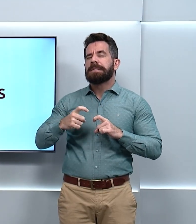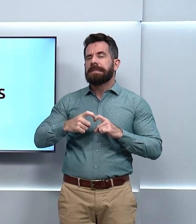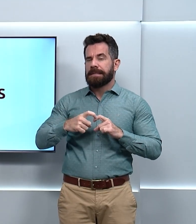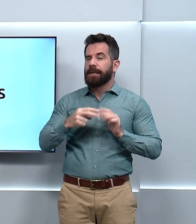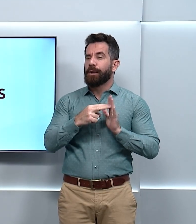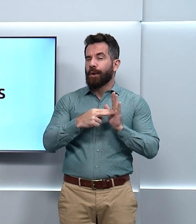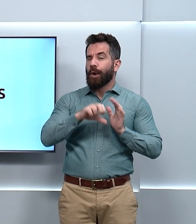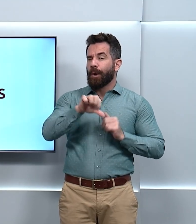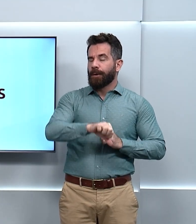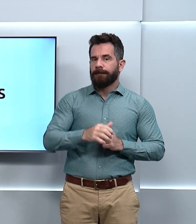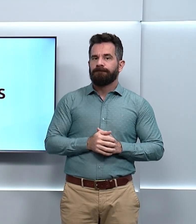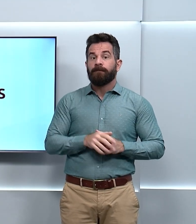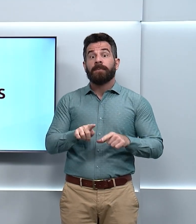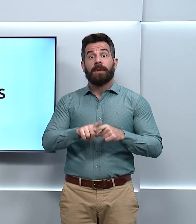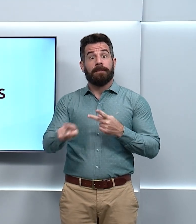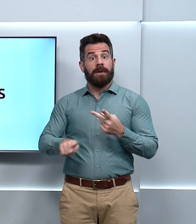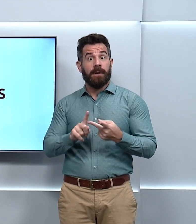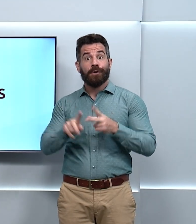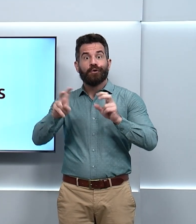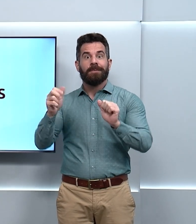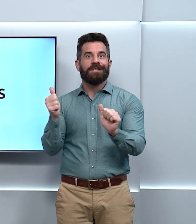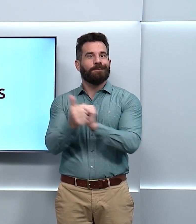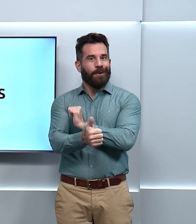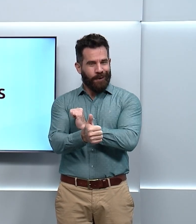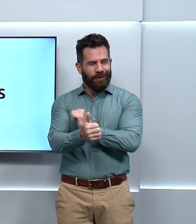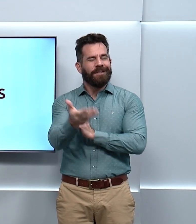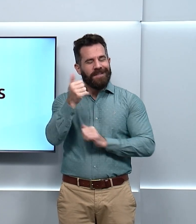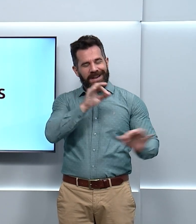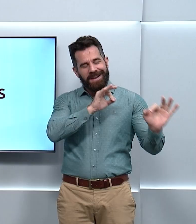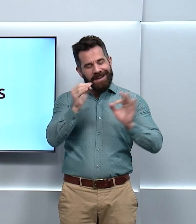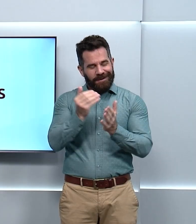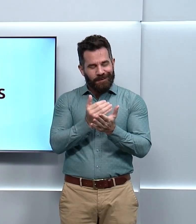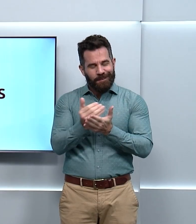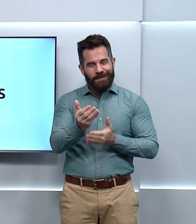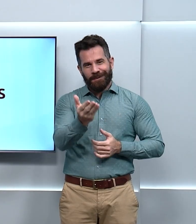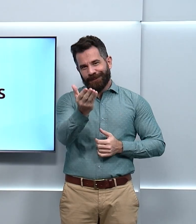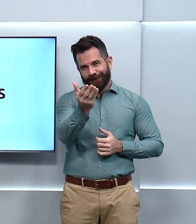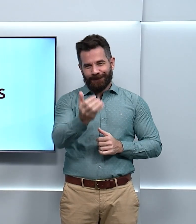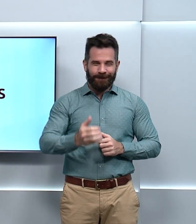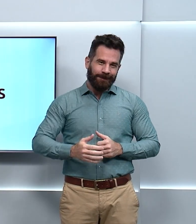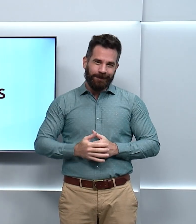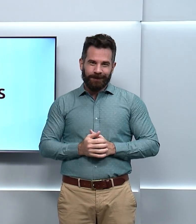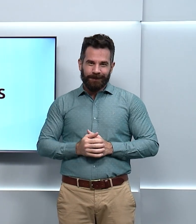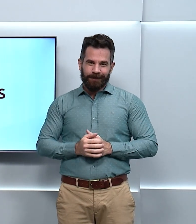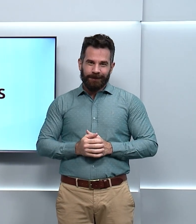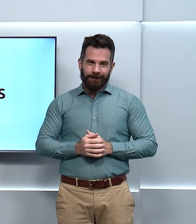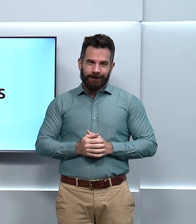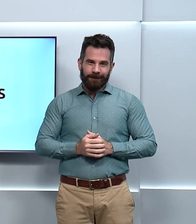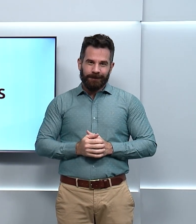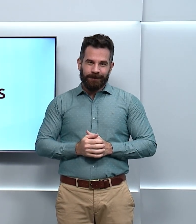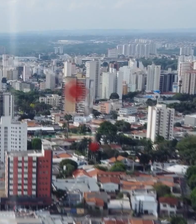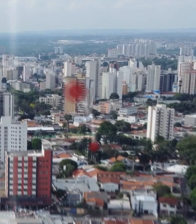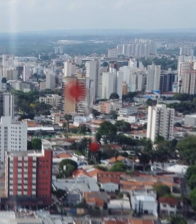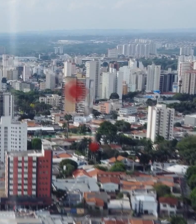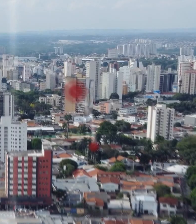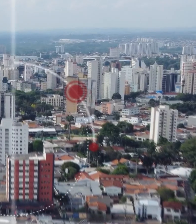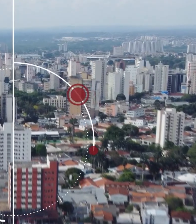temos atualizações sobre esporte. Vem com a gente, Conexões já está no ar.